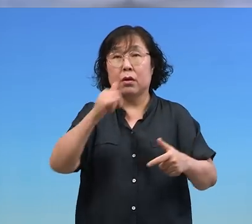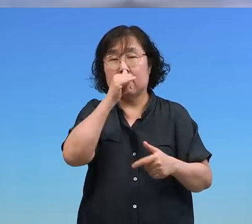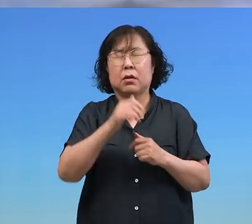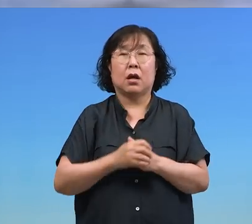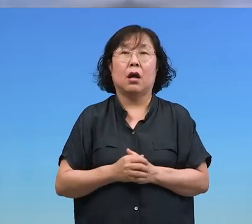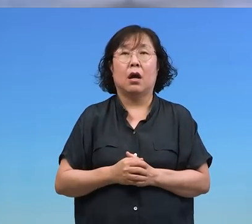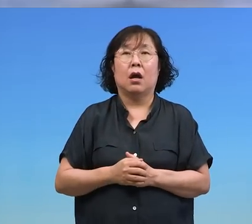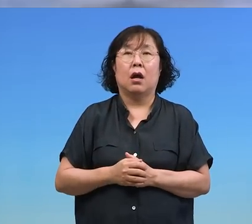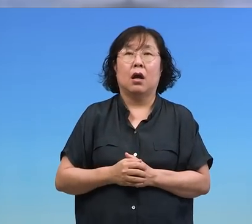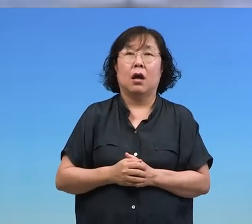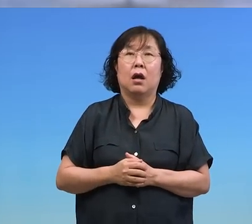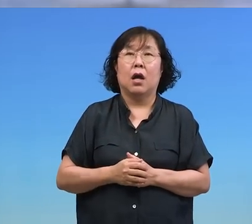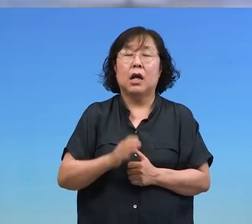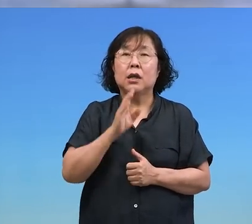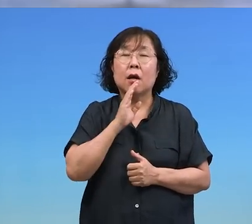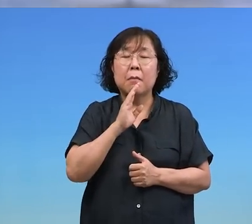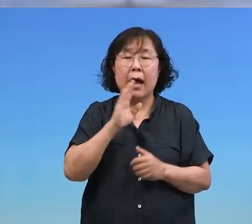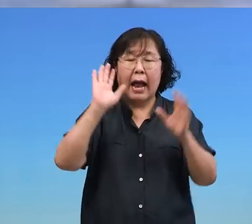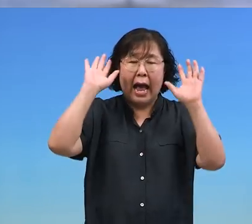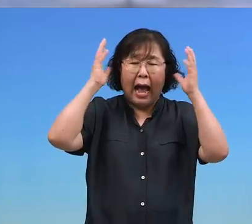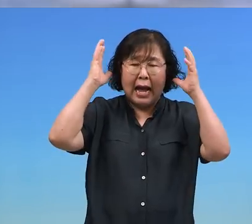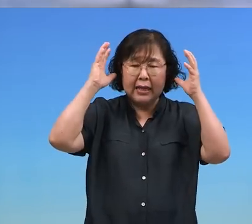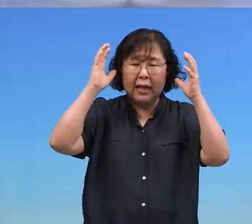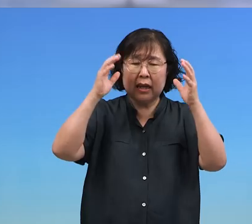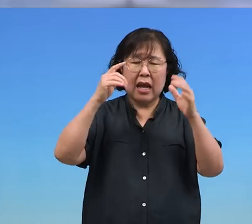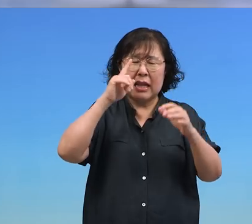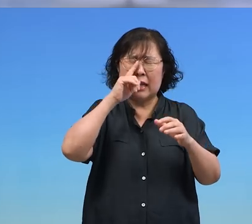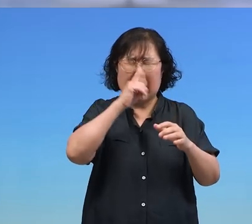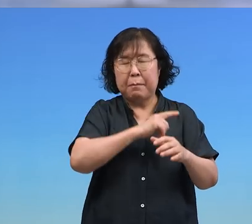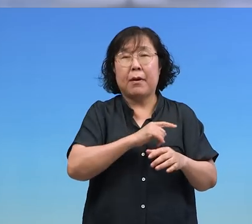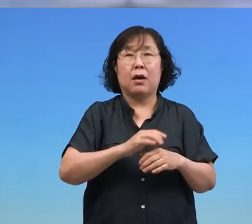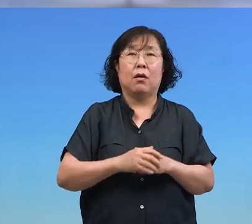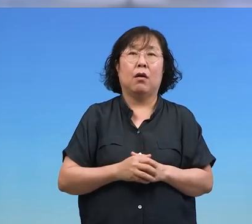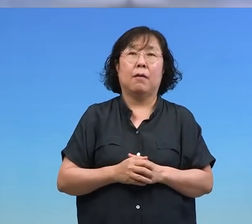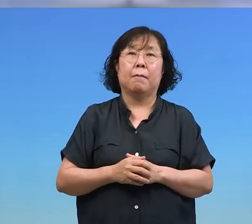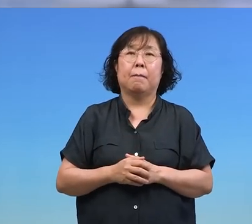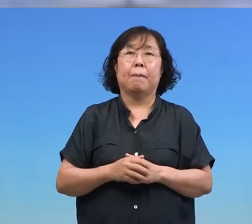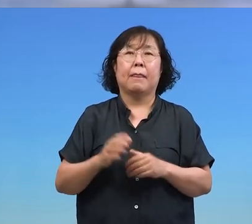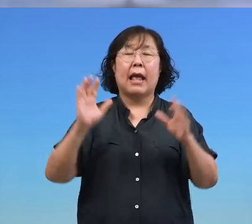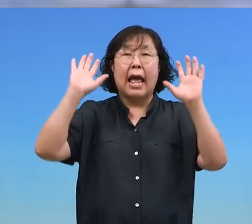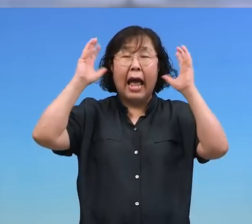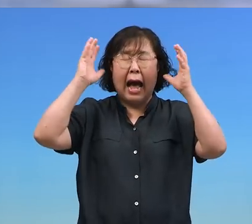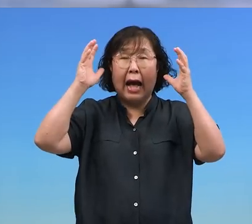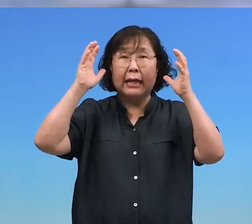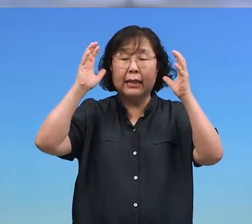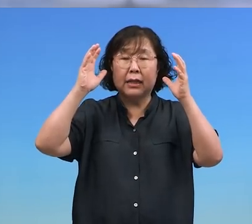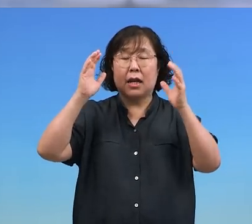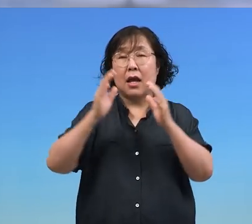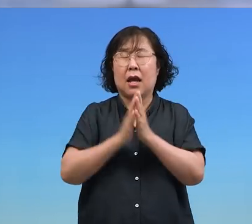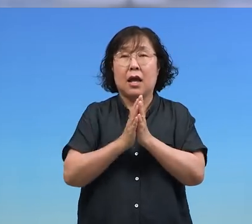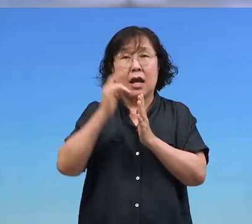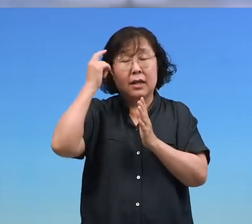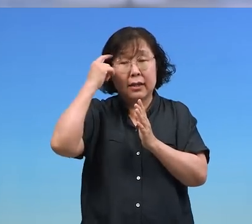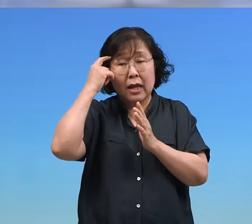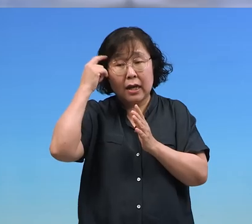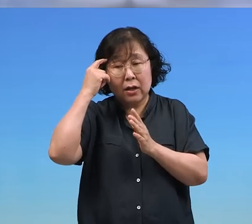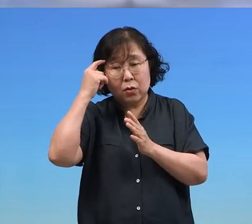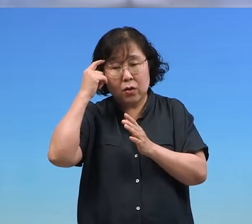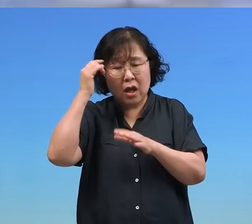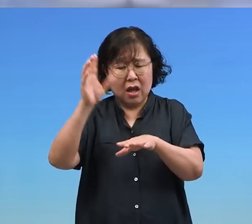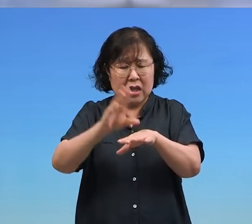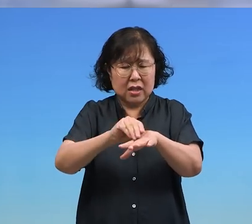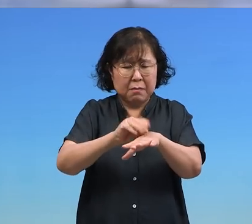이 시대 분위기가요 정말 애들에게 유해해요 그러면서 그 기사에 이걸 아이들 인식 속에 너무 쉽게 지금